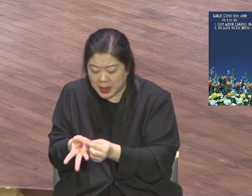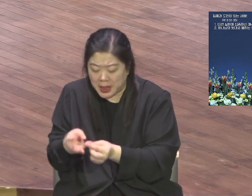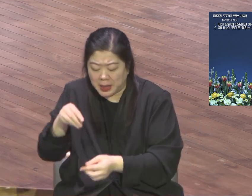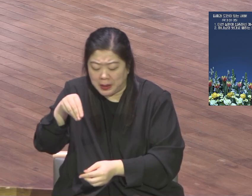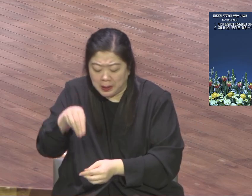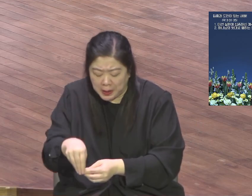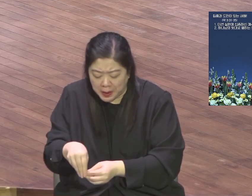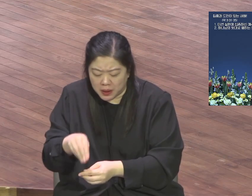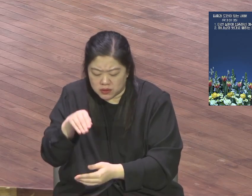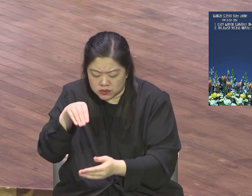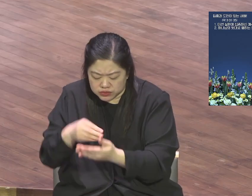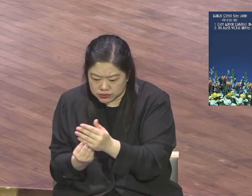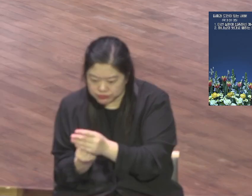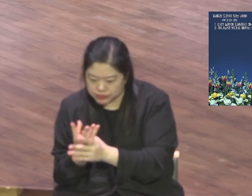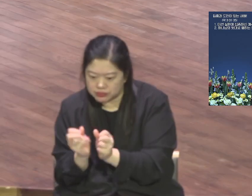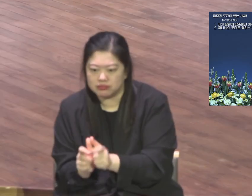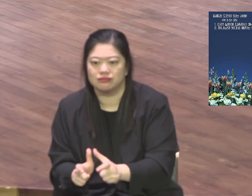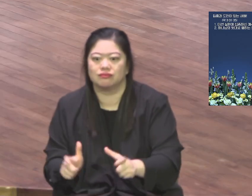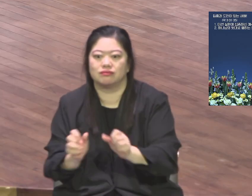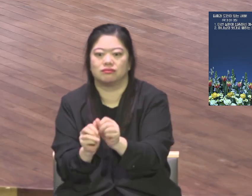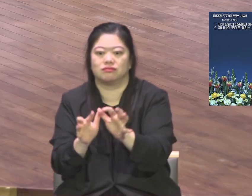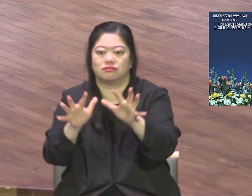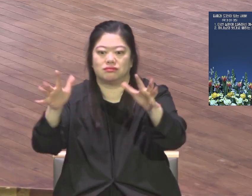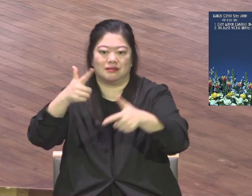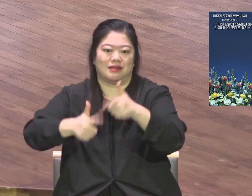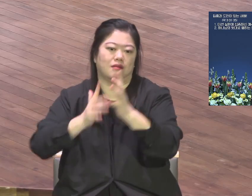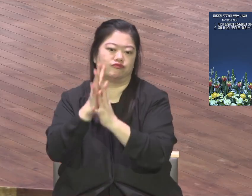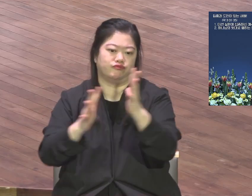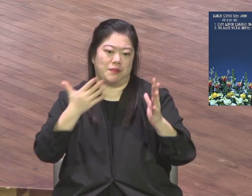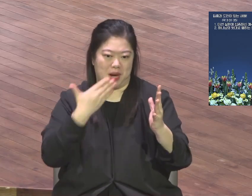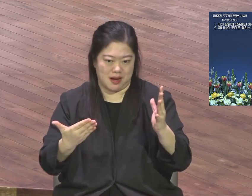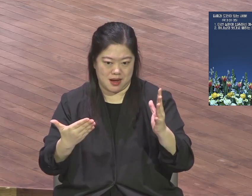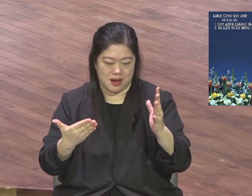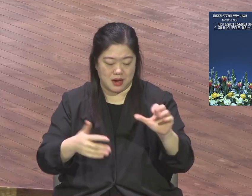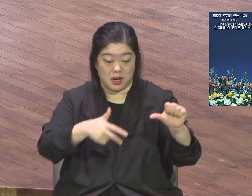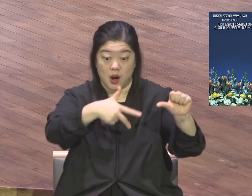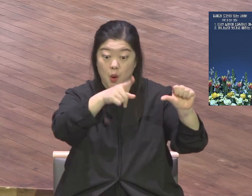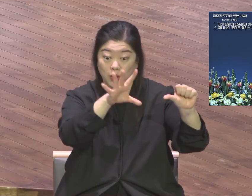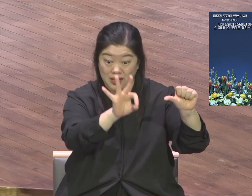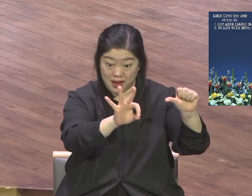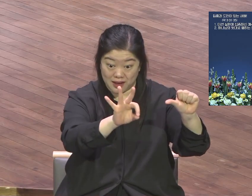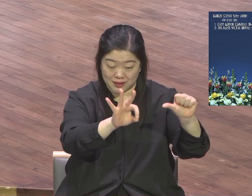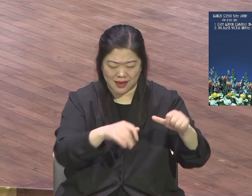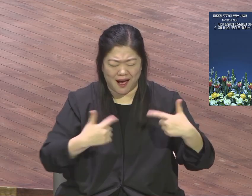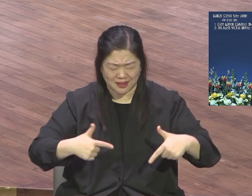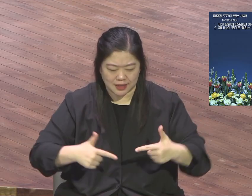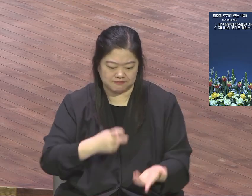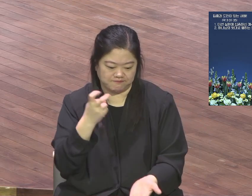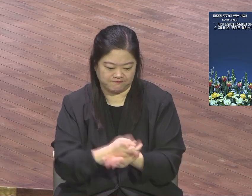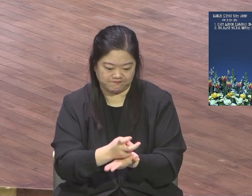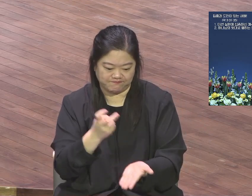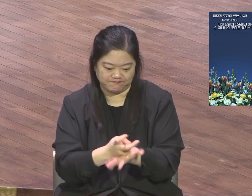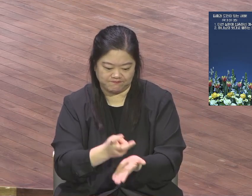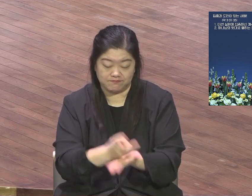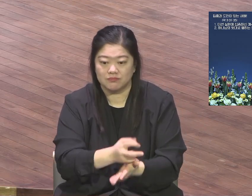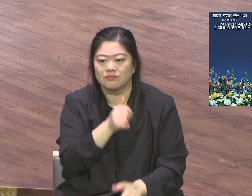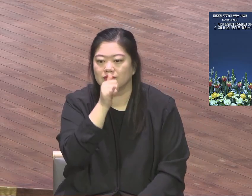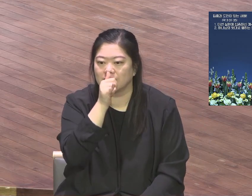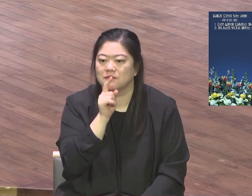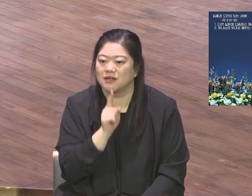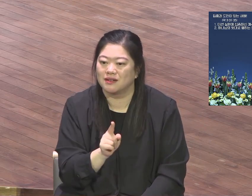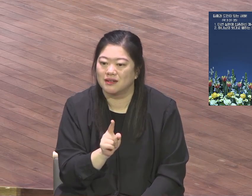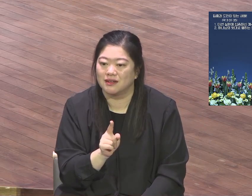분명한 이유와 법칙이 있다라는 주제예요. 이 내용을 보면 한 가지 중요한 포인트가 있어요. 그게 바로